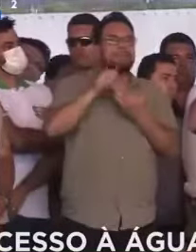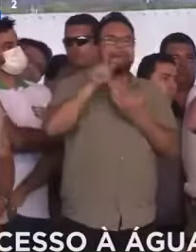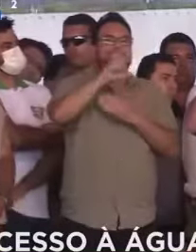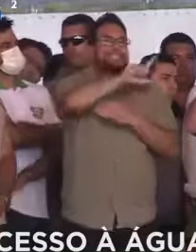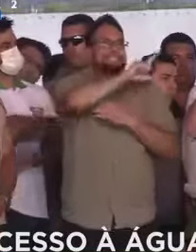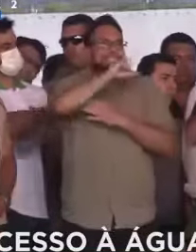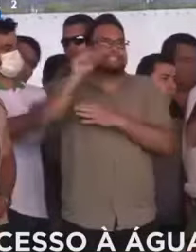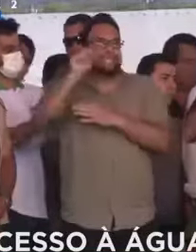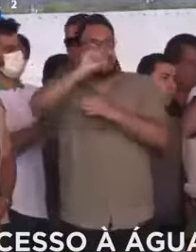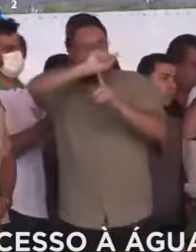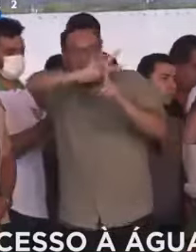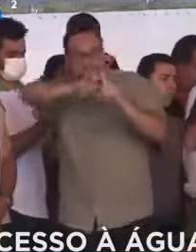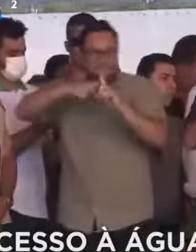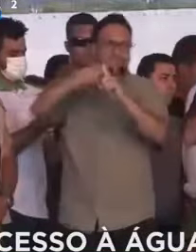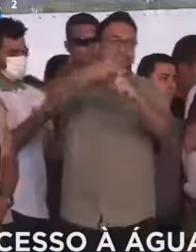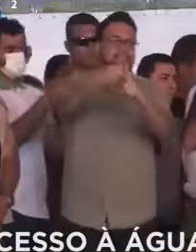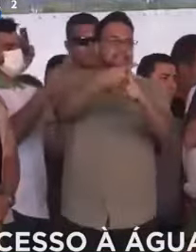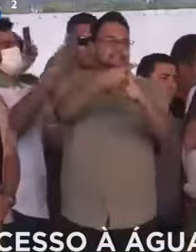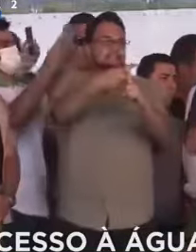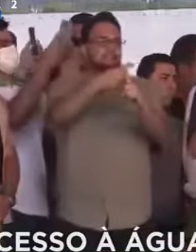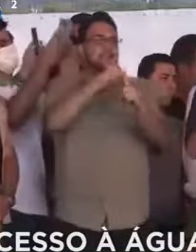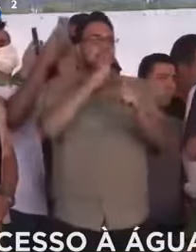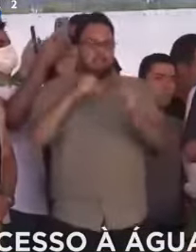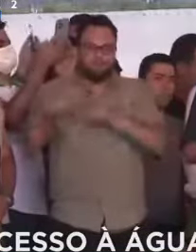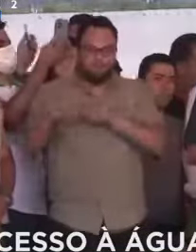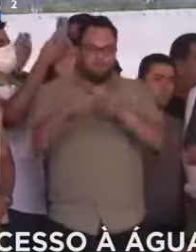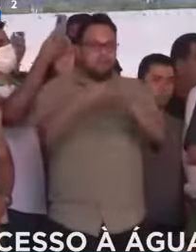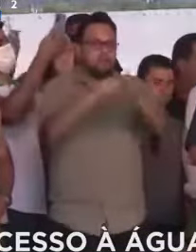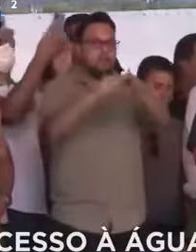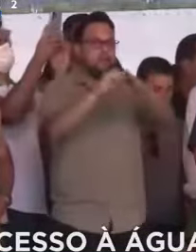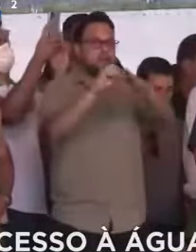a transposição do Rio São Francisco.